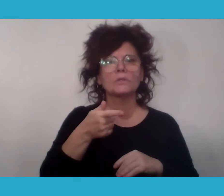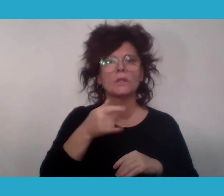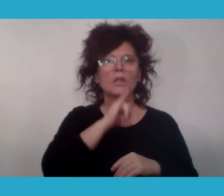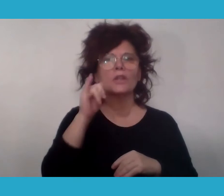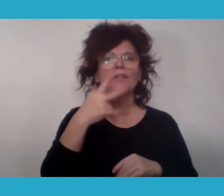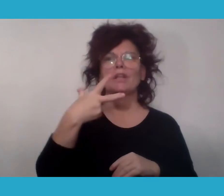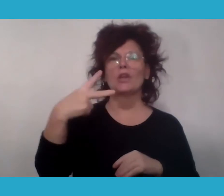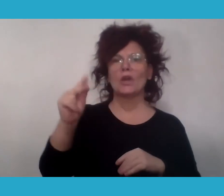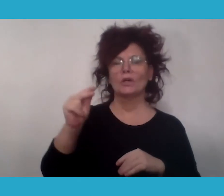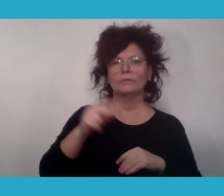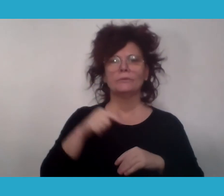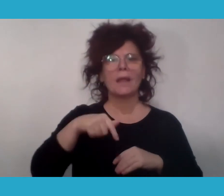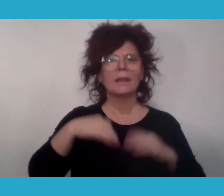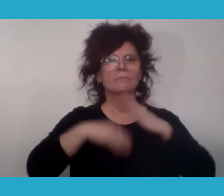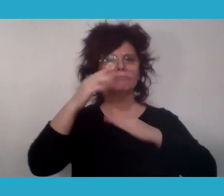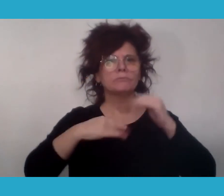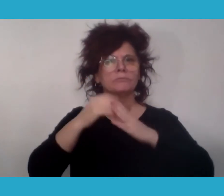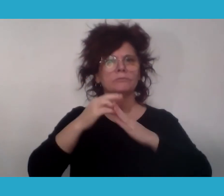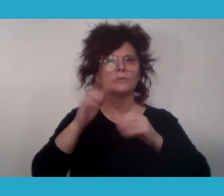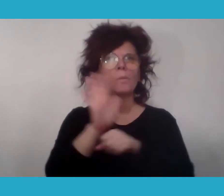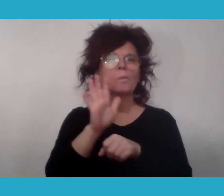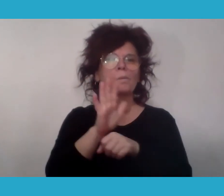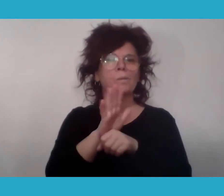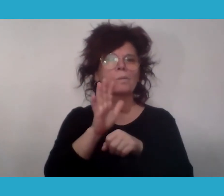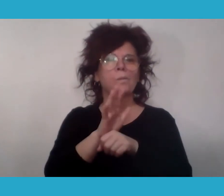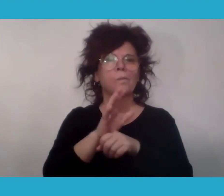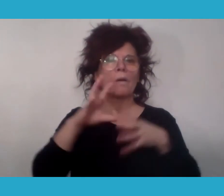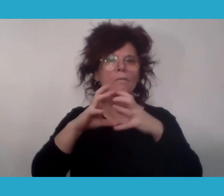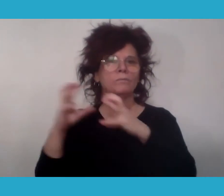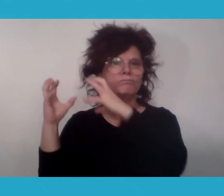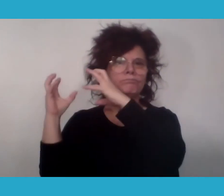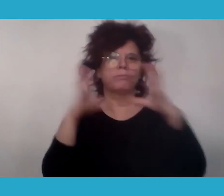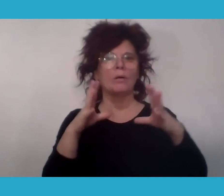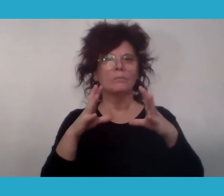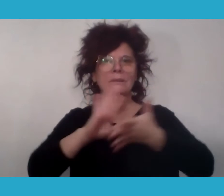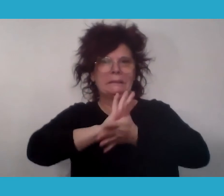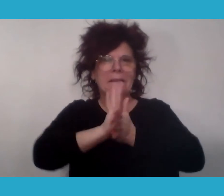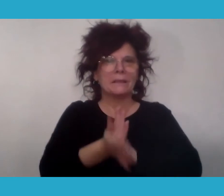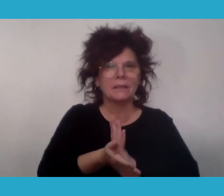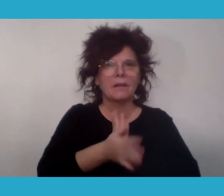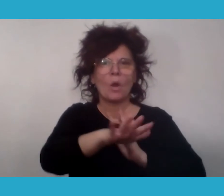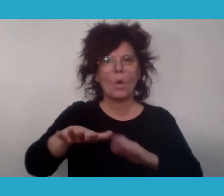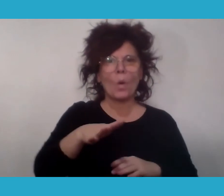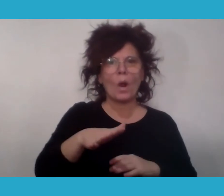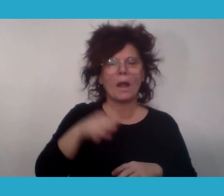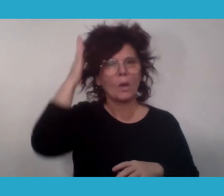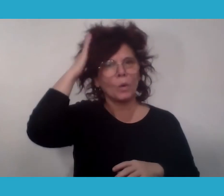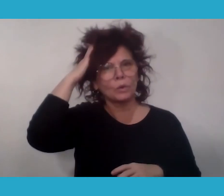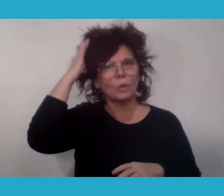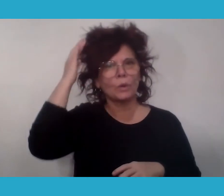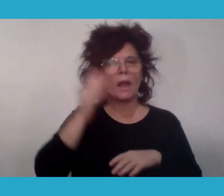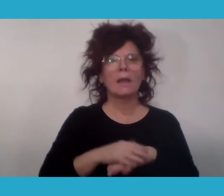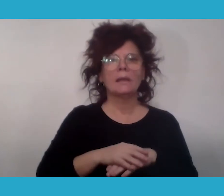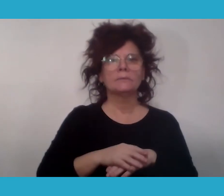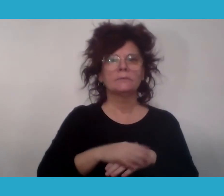no. Esta obra es una bomba de tiempo que arrasa el monte nativo, espacios culturales, ancestrales y arqueológicos. Alimentan